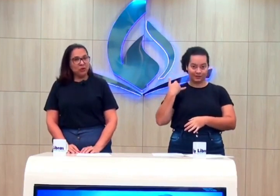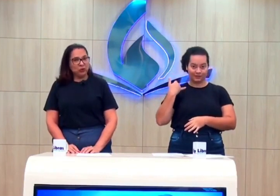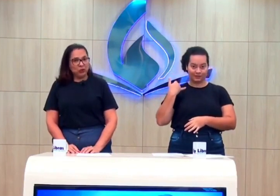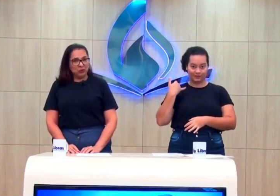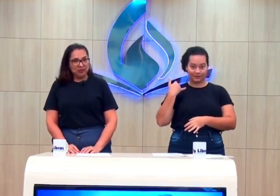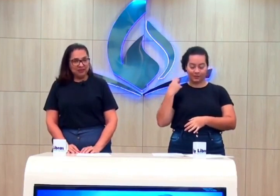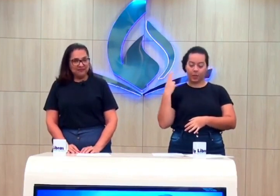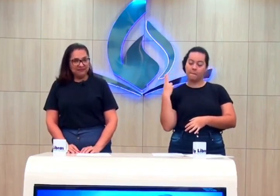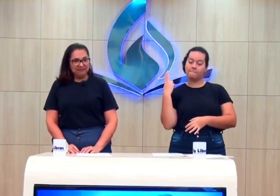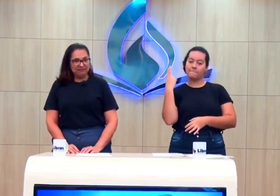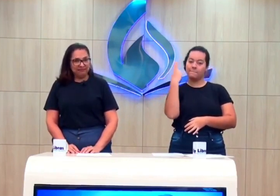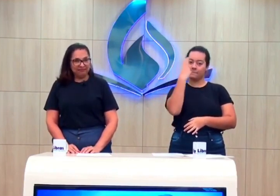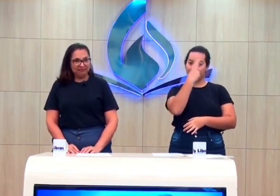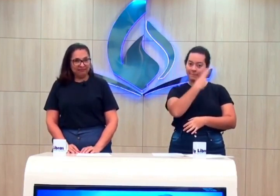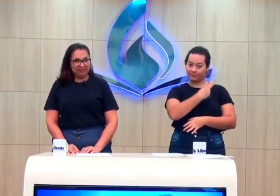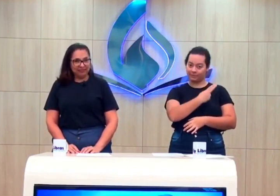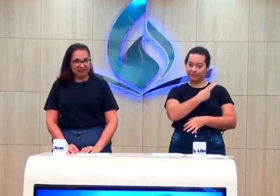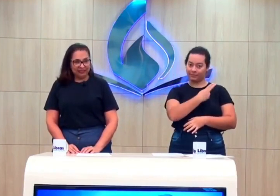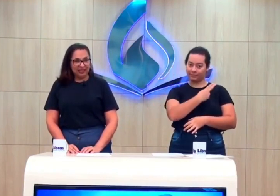meu nome,